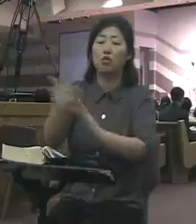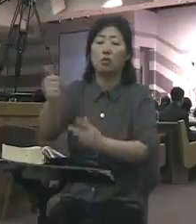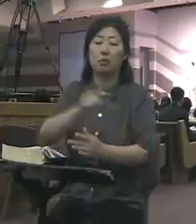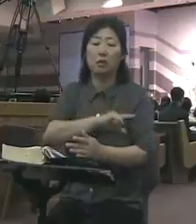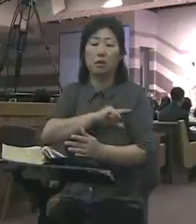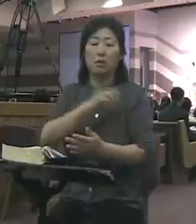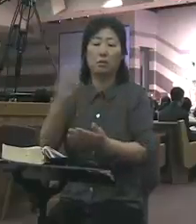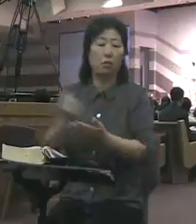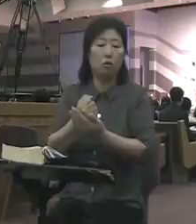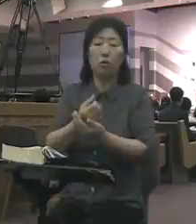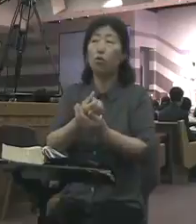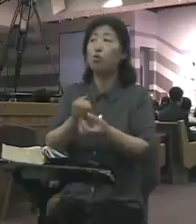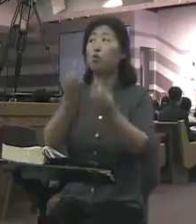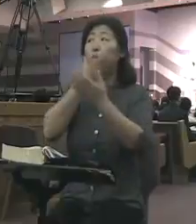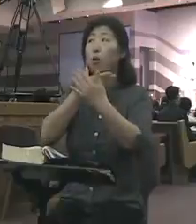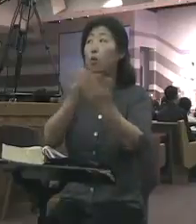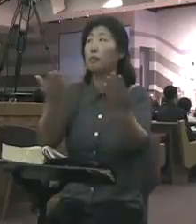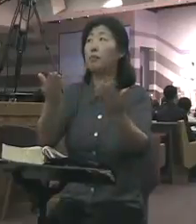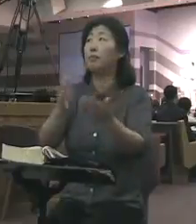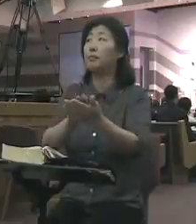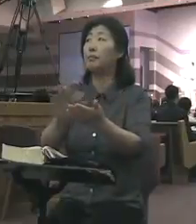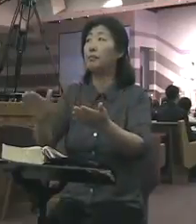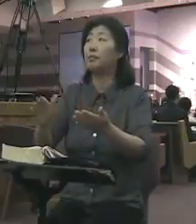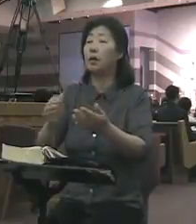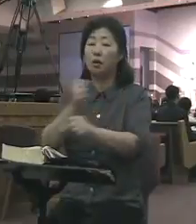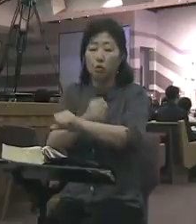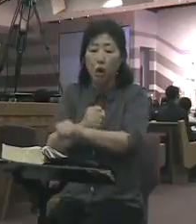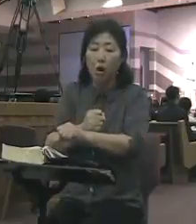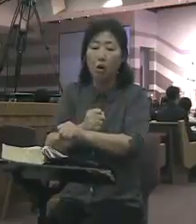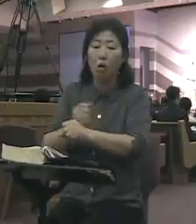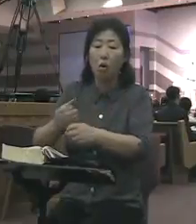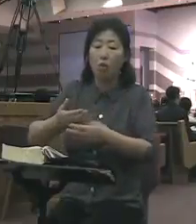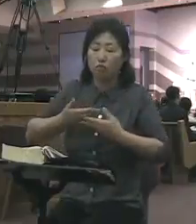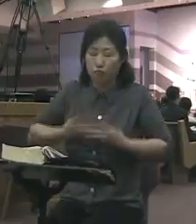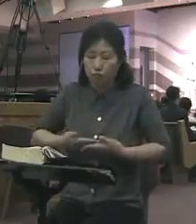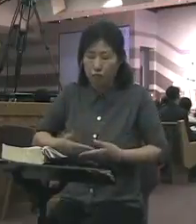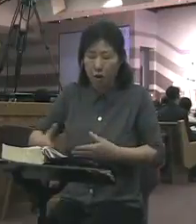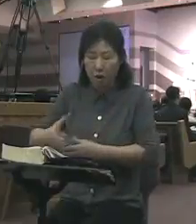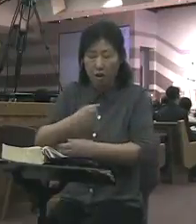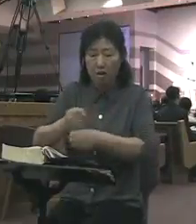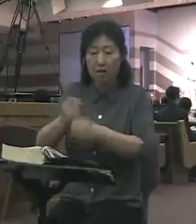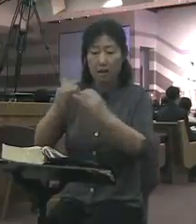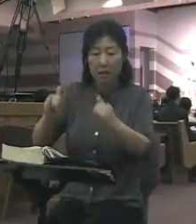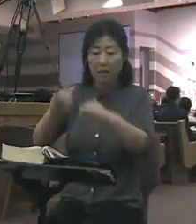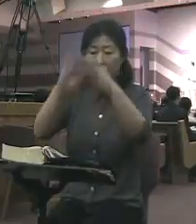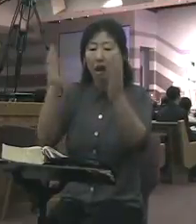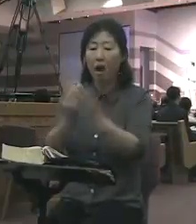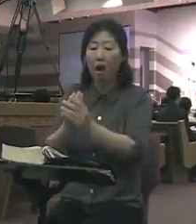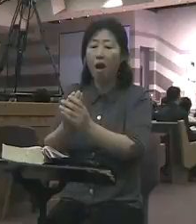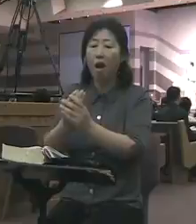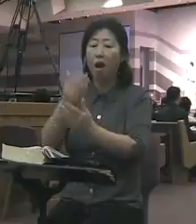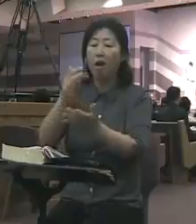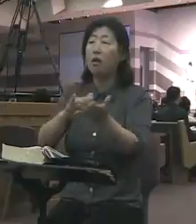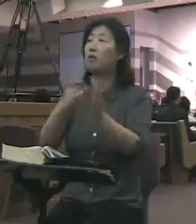하십니다. 수고하고 무거운 짐진 자들아 다 내게로 오라. 여러분, 우리 이민 생활하면서 수고하고